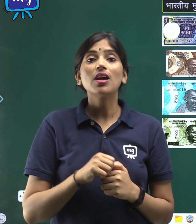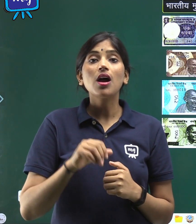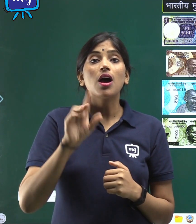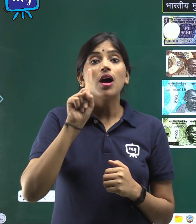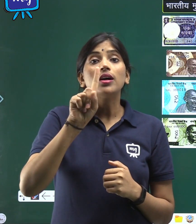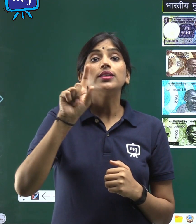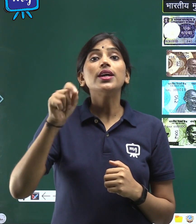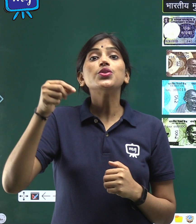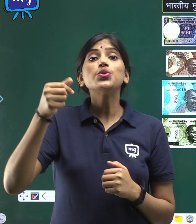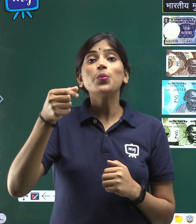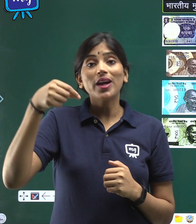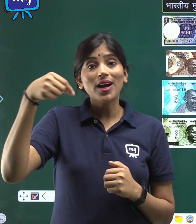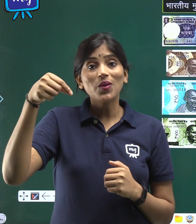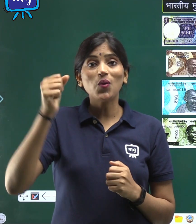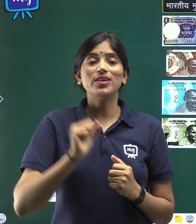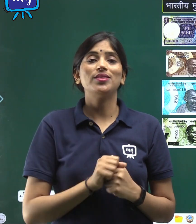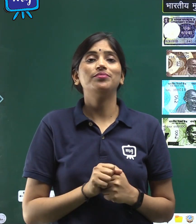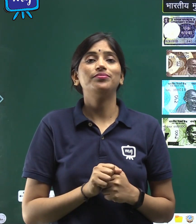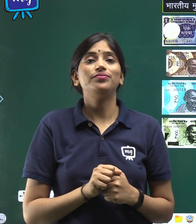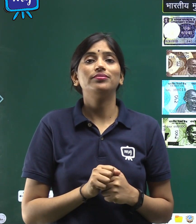10 रुपए का नोट,